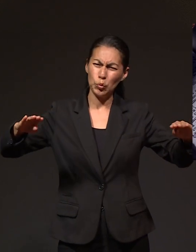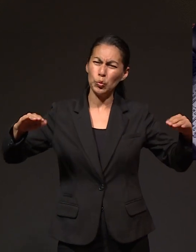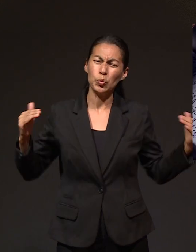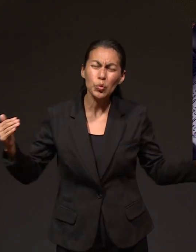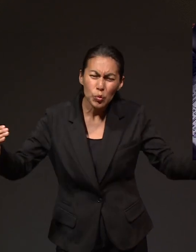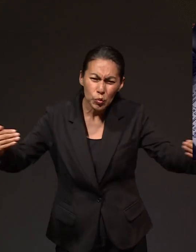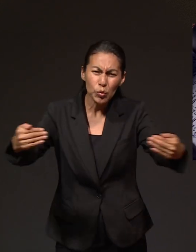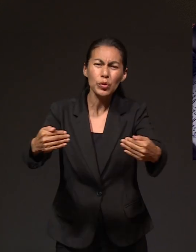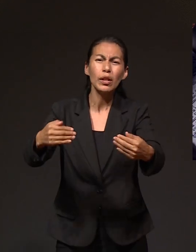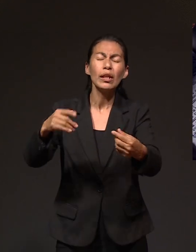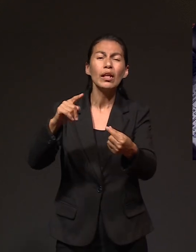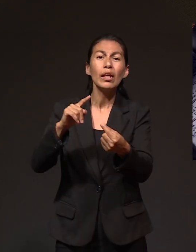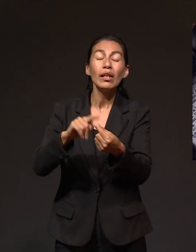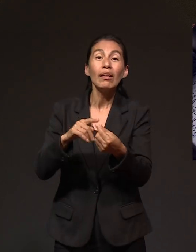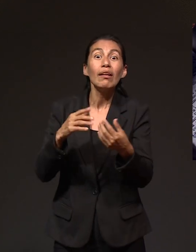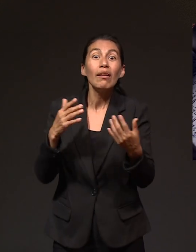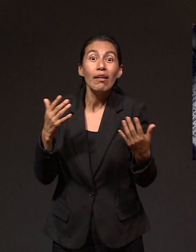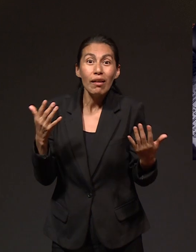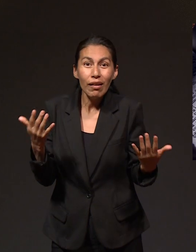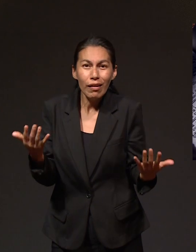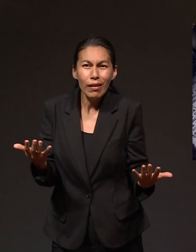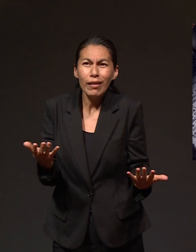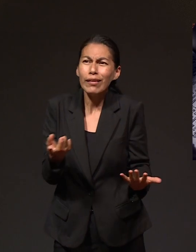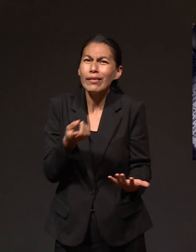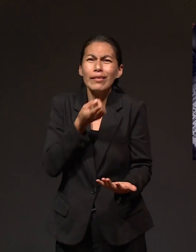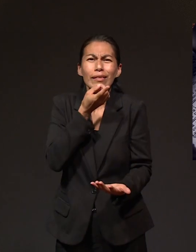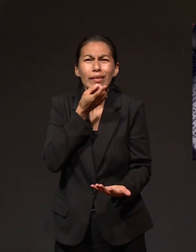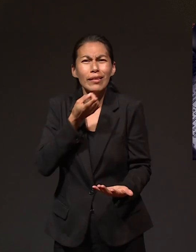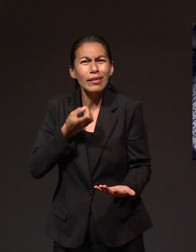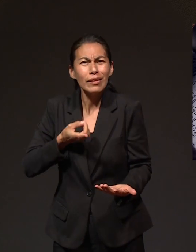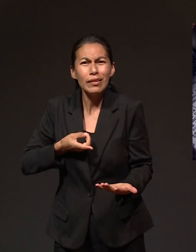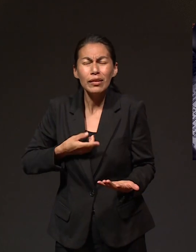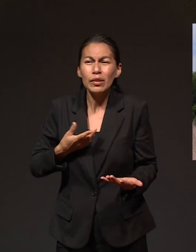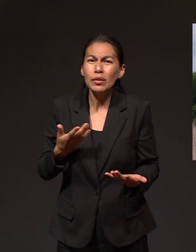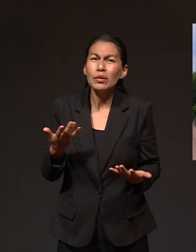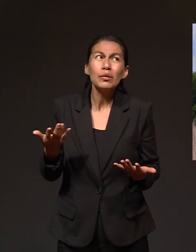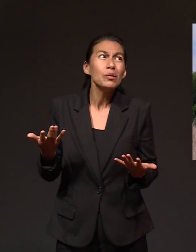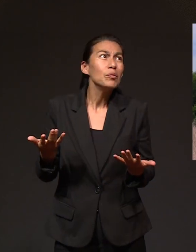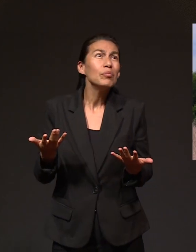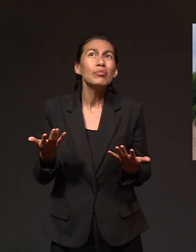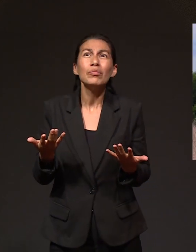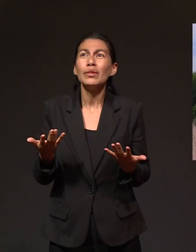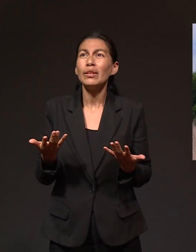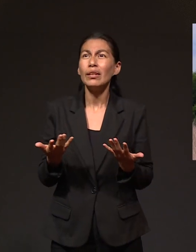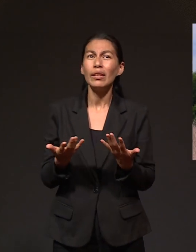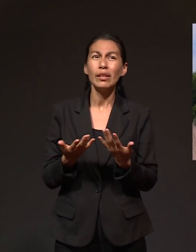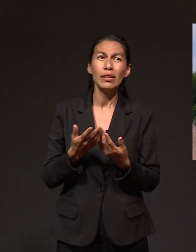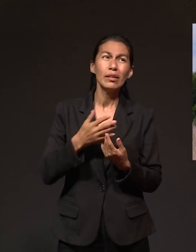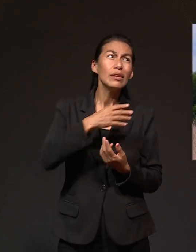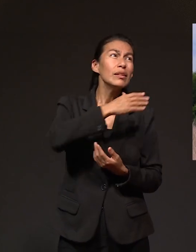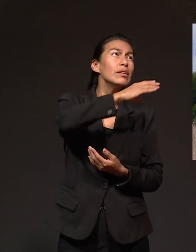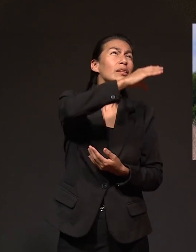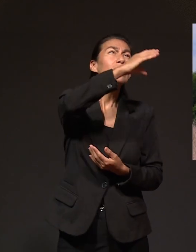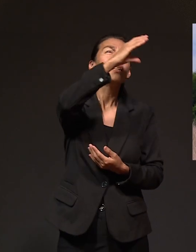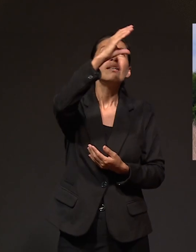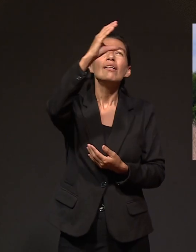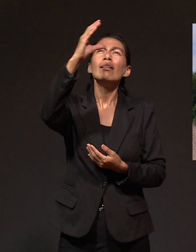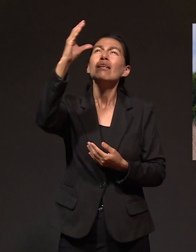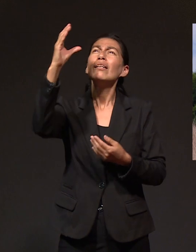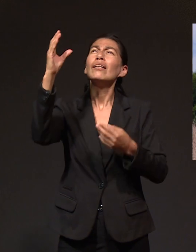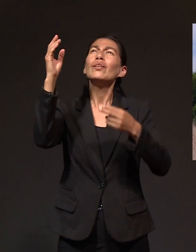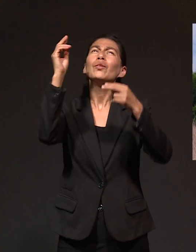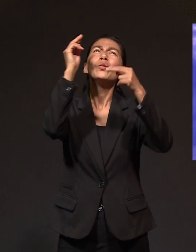Dime quién, quien le vistió con las